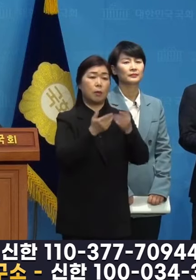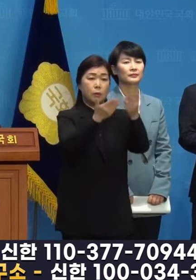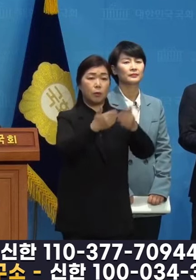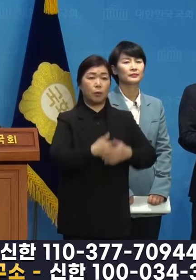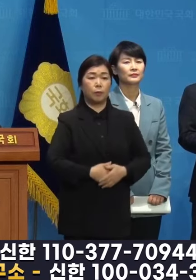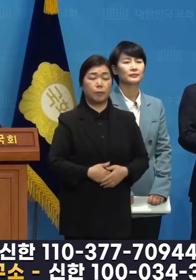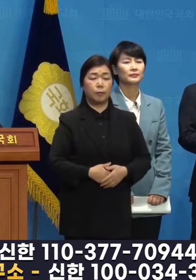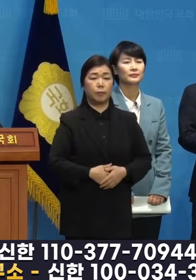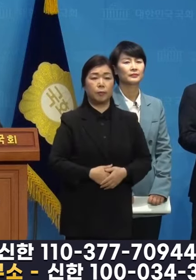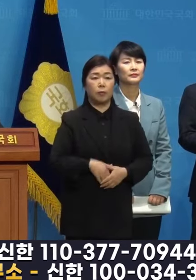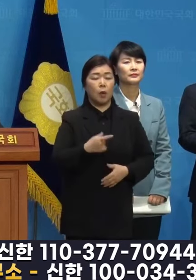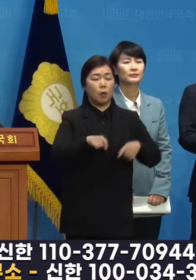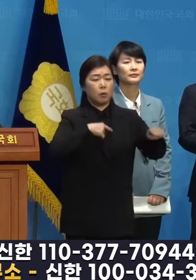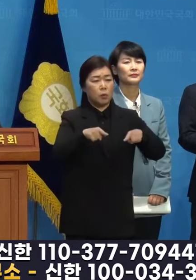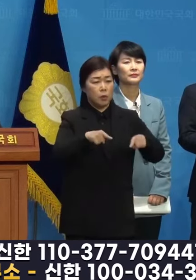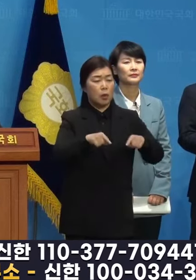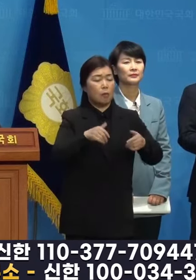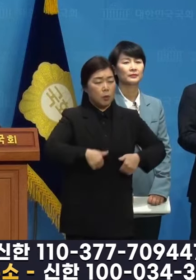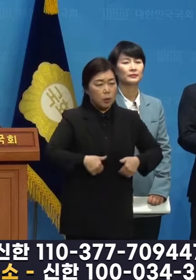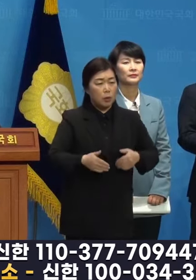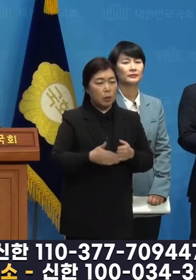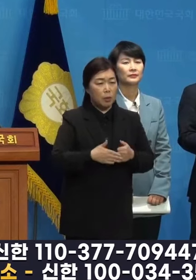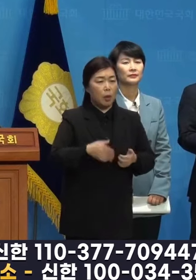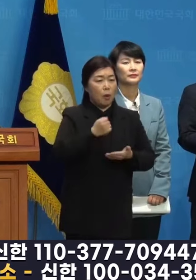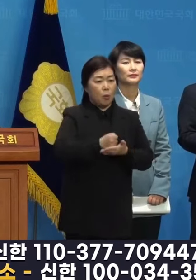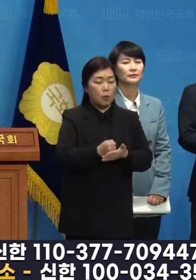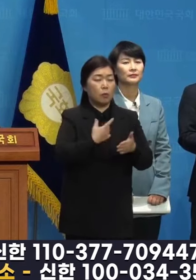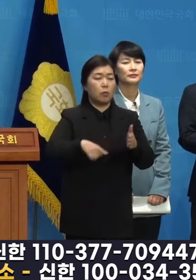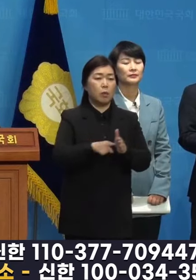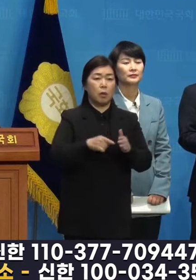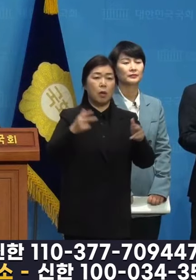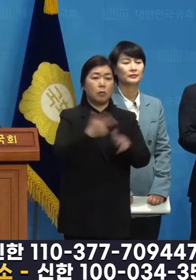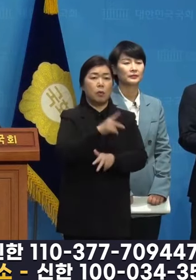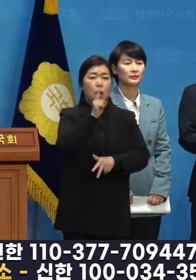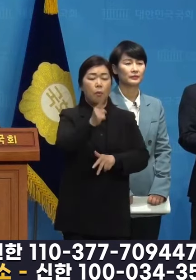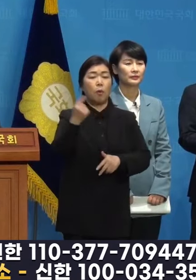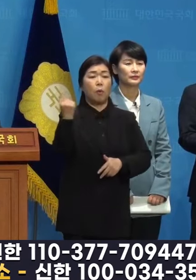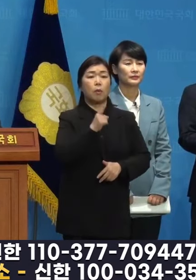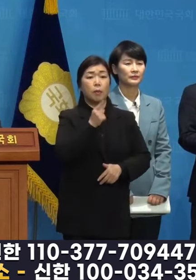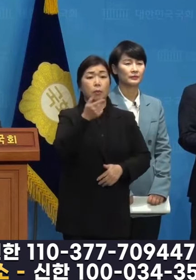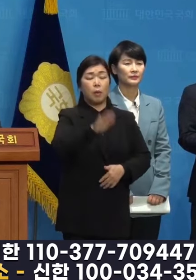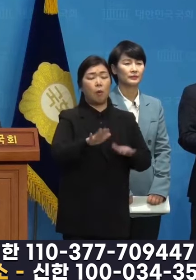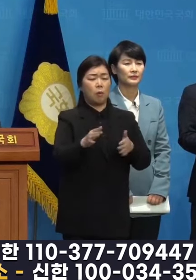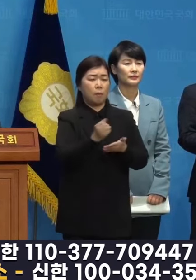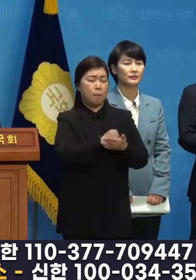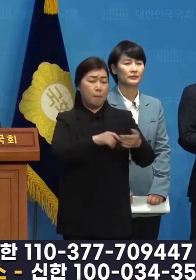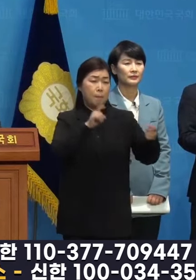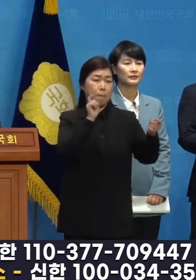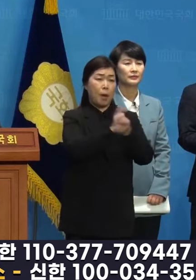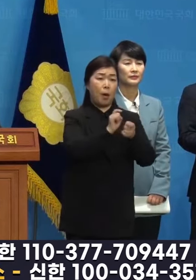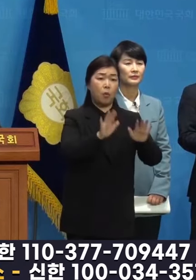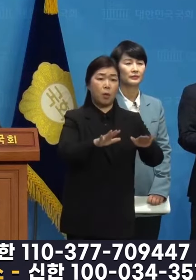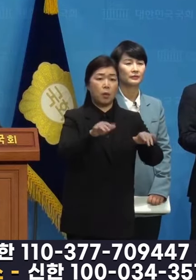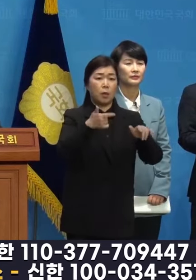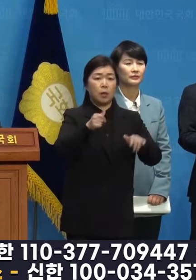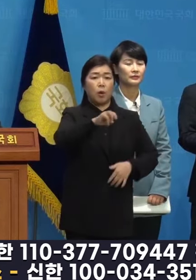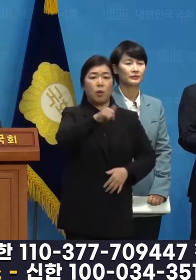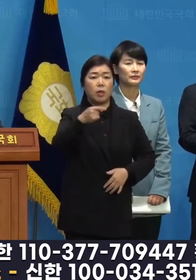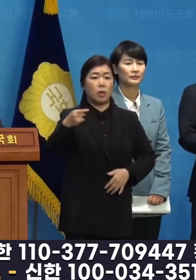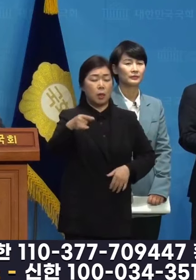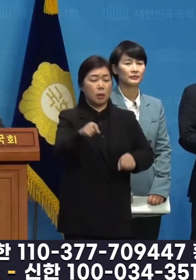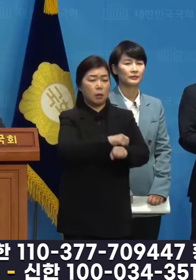또 이런 조치가 필요 호소도 하면서 하다 일주일에 한번 하게 되는데요 오늘도 마침 오늘 김건희 특검법